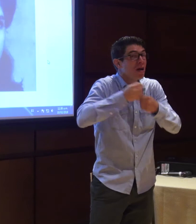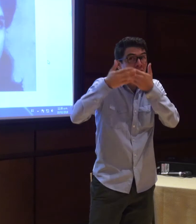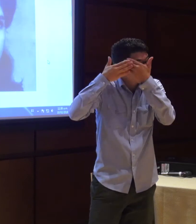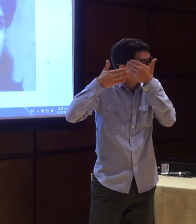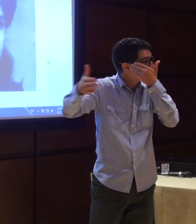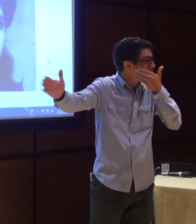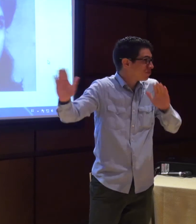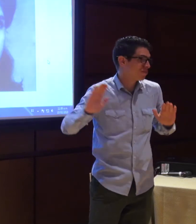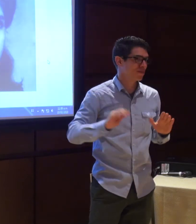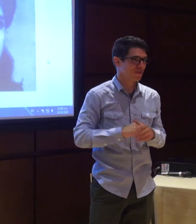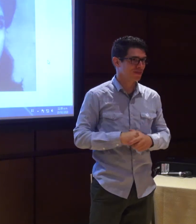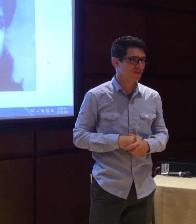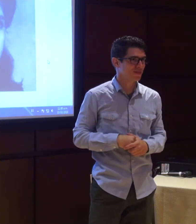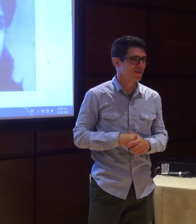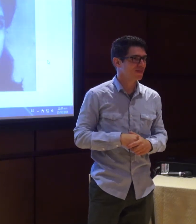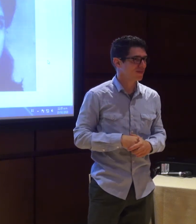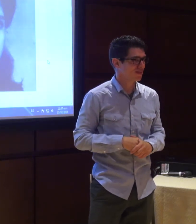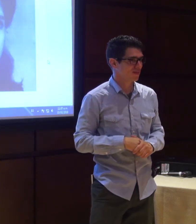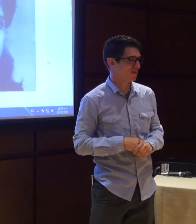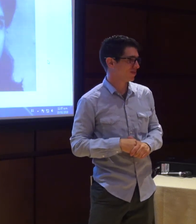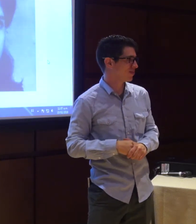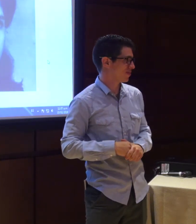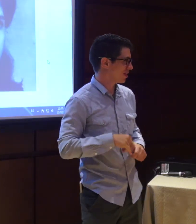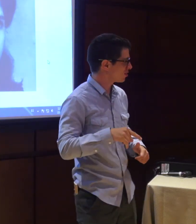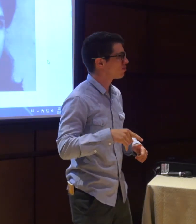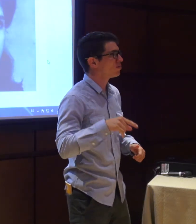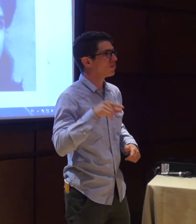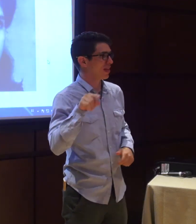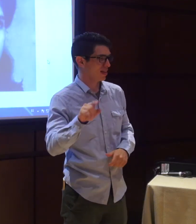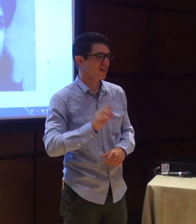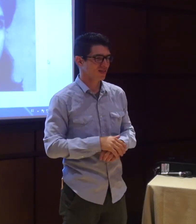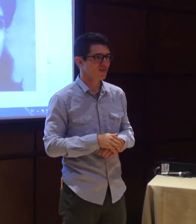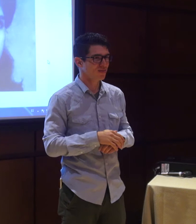canciones, pero ella no recibía nada a raíz de que él se había vuelto famoso.